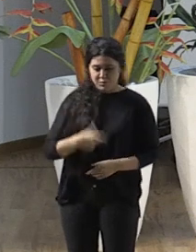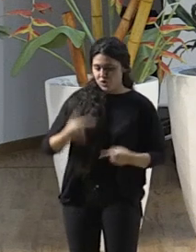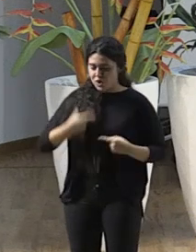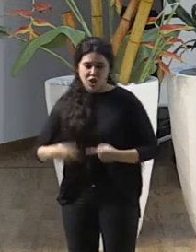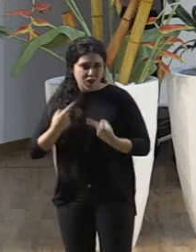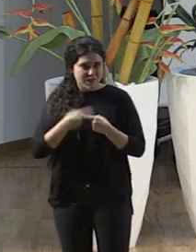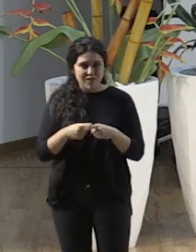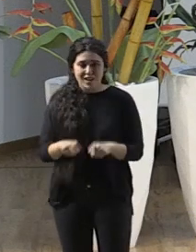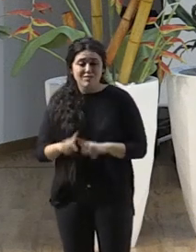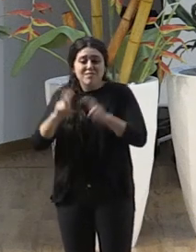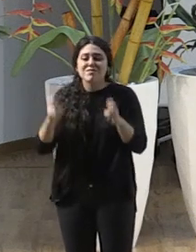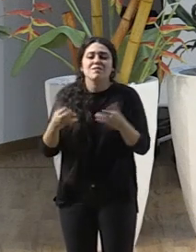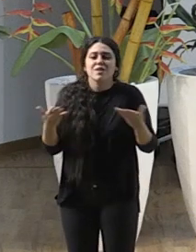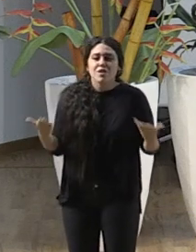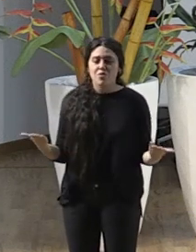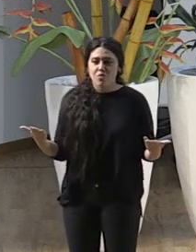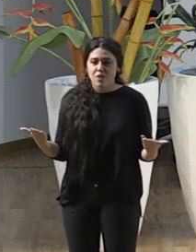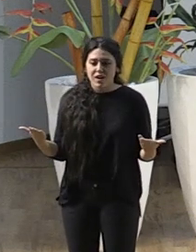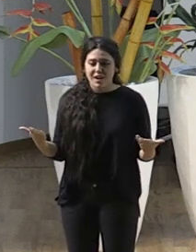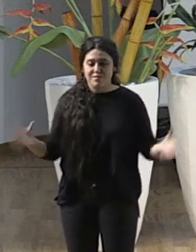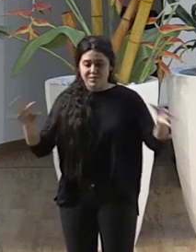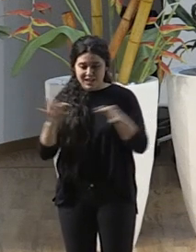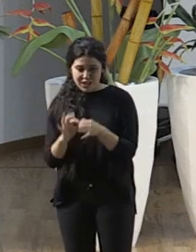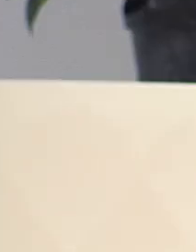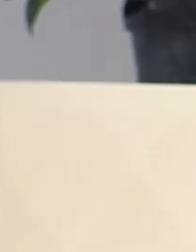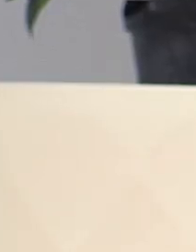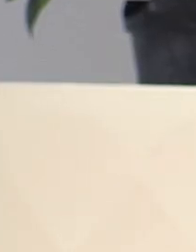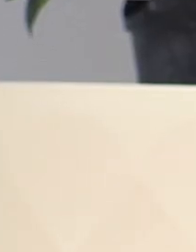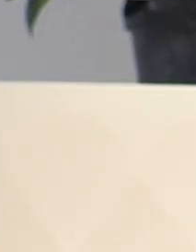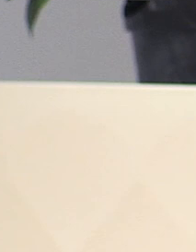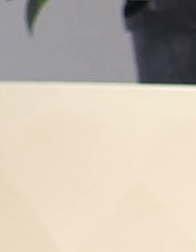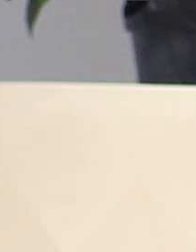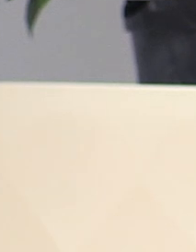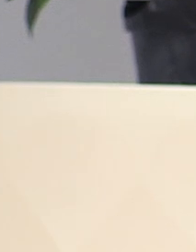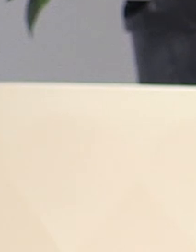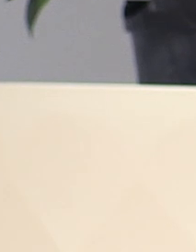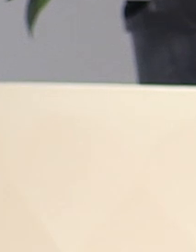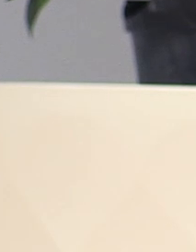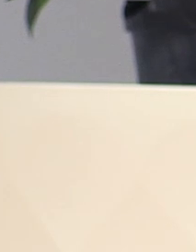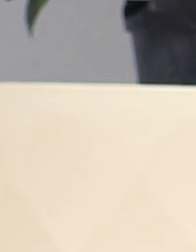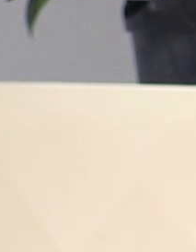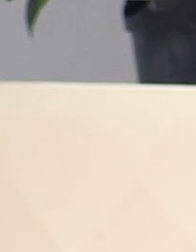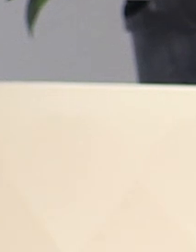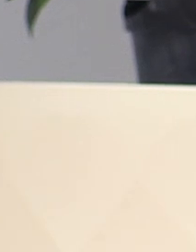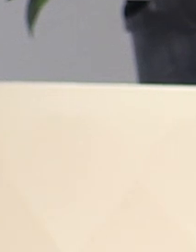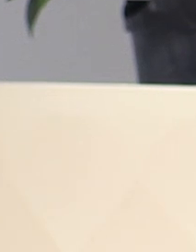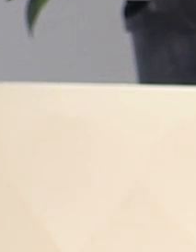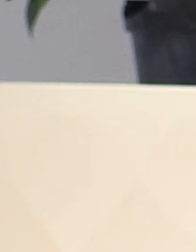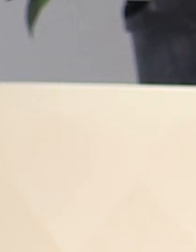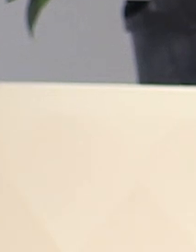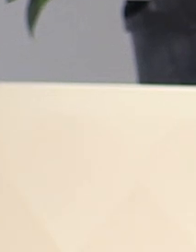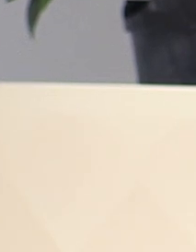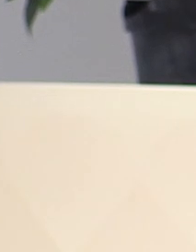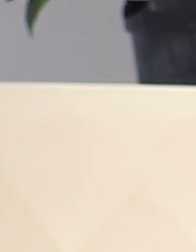sobre algo que tiene que ver con el lema del Congreso. Porque no se nos debe olvidar que cuando surgió en Europa